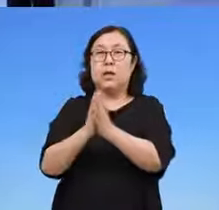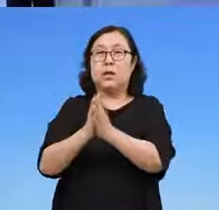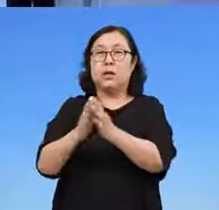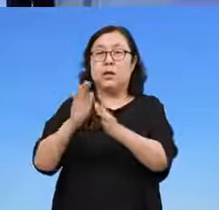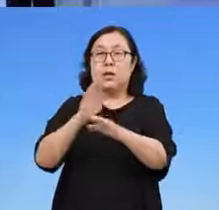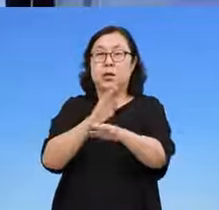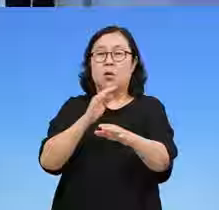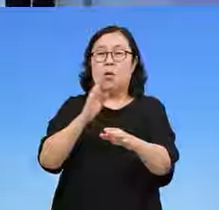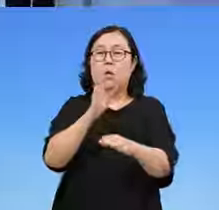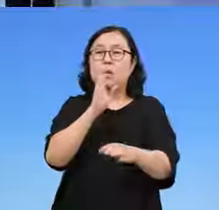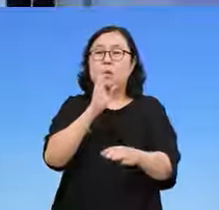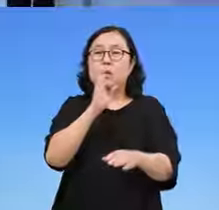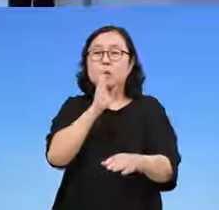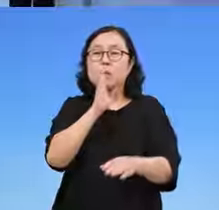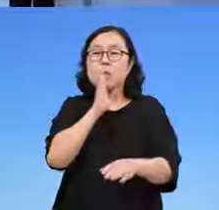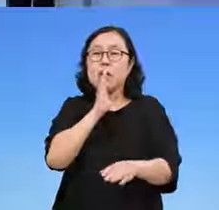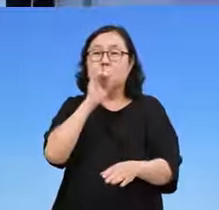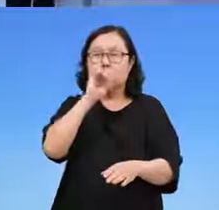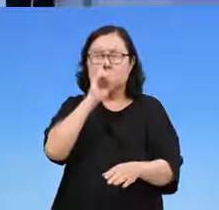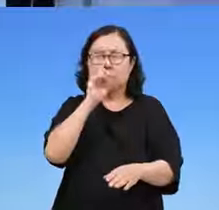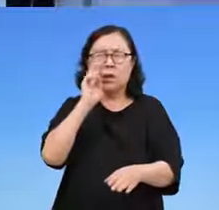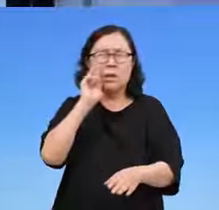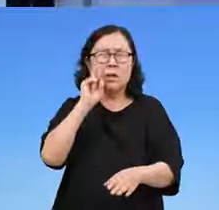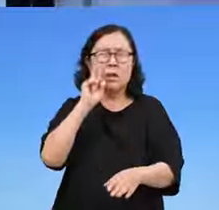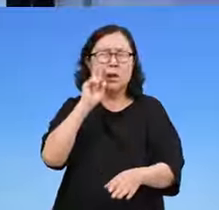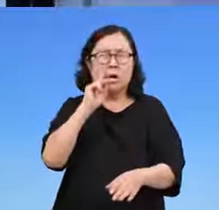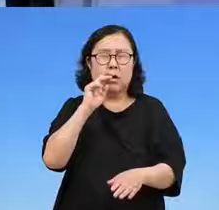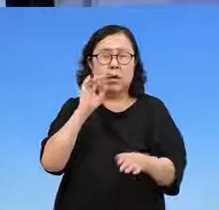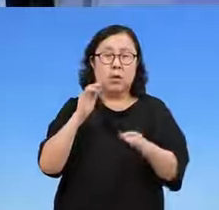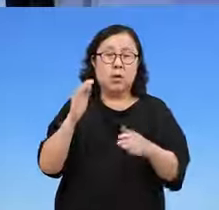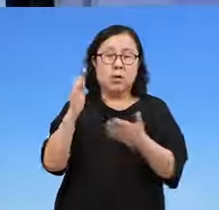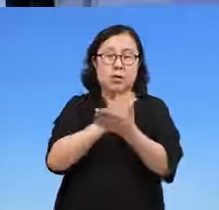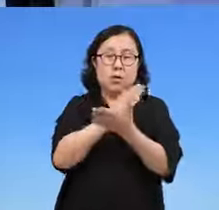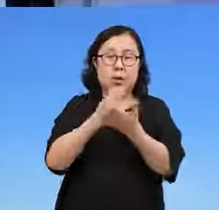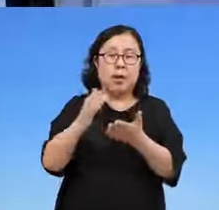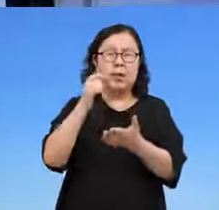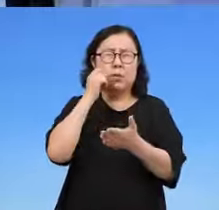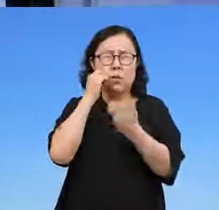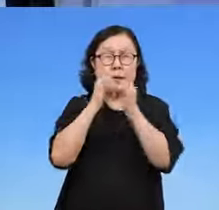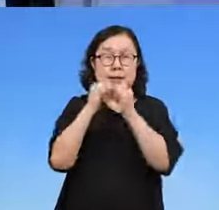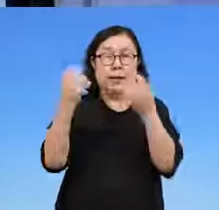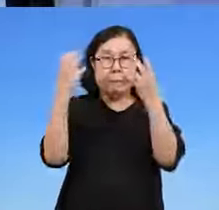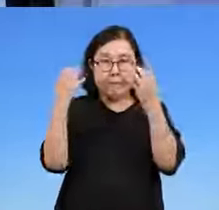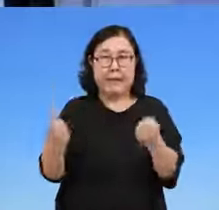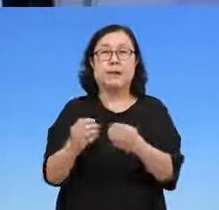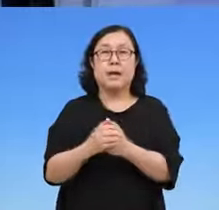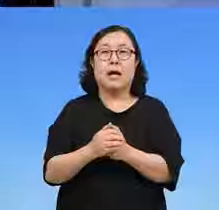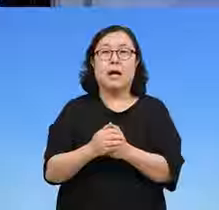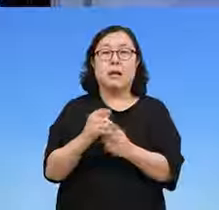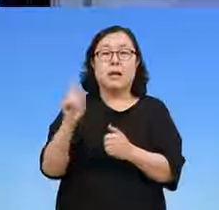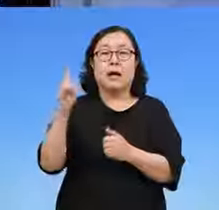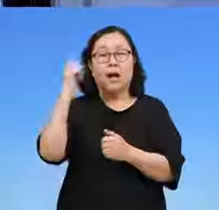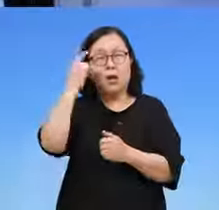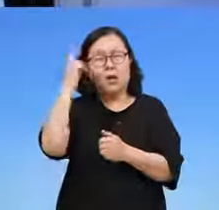분별하지 못하는 자가 12만여 명이요 가축도 많이 있나니 내가 어찌 아끼지 아니하겠느냐 하시니라.